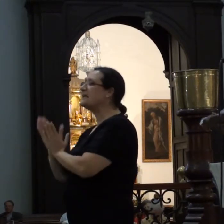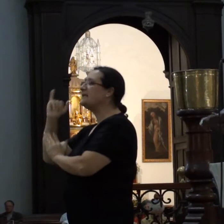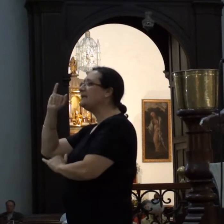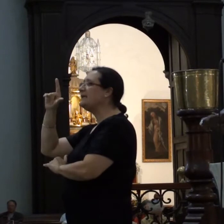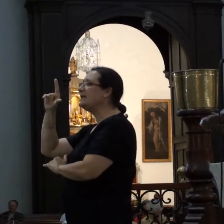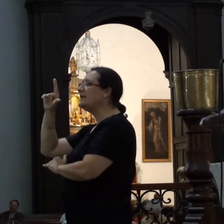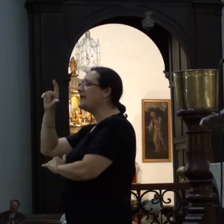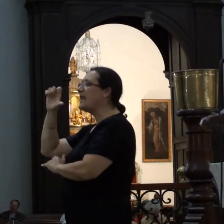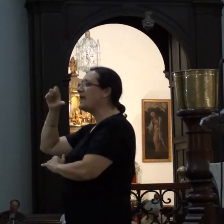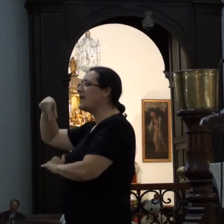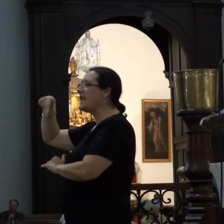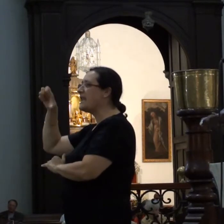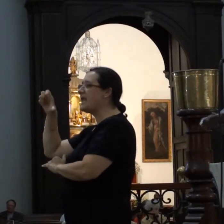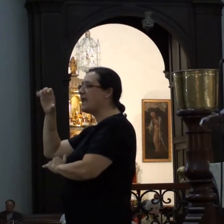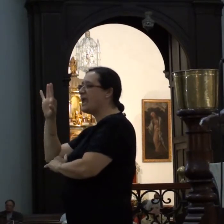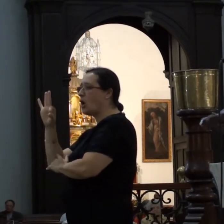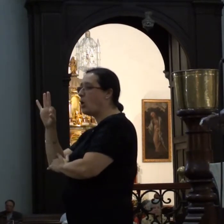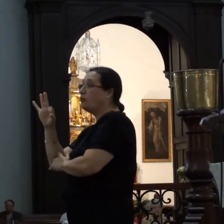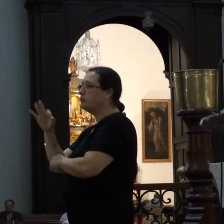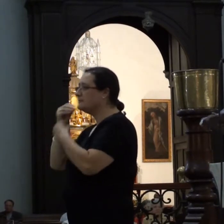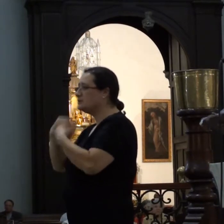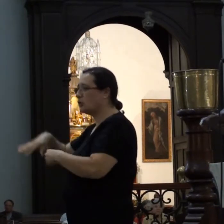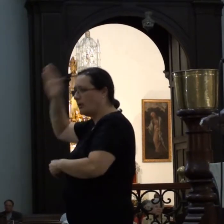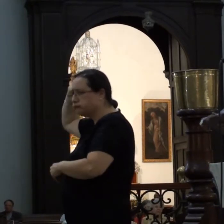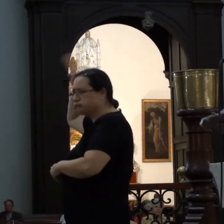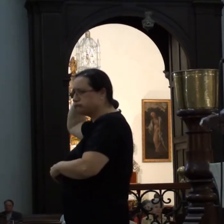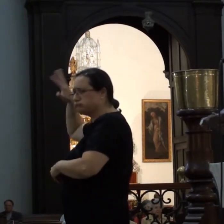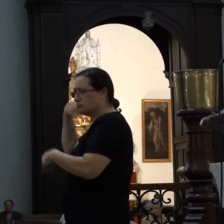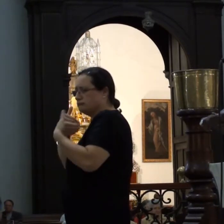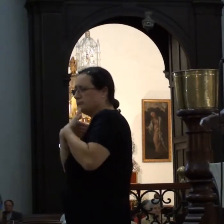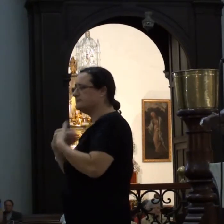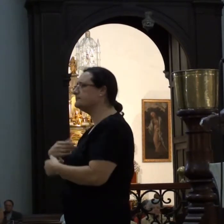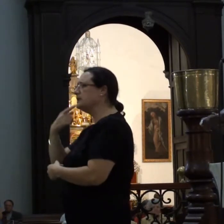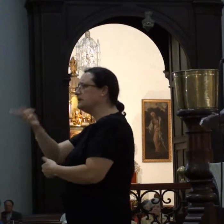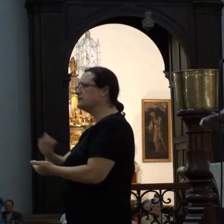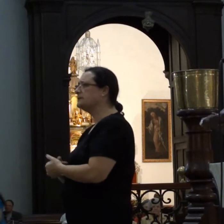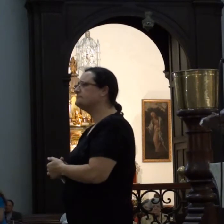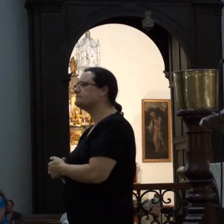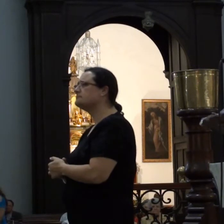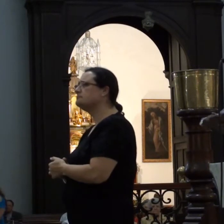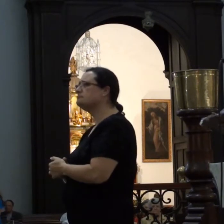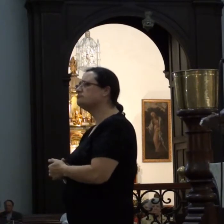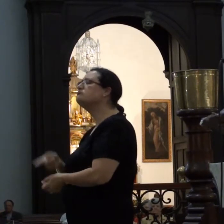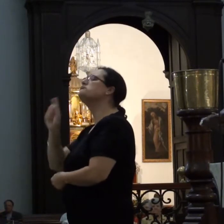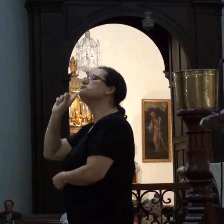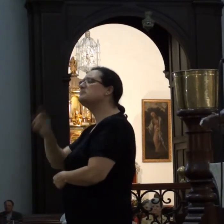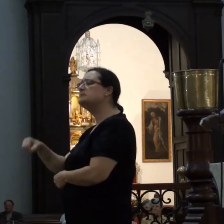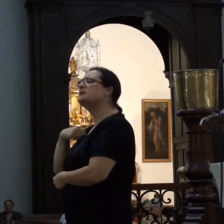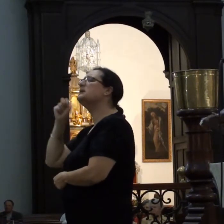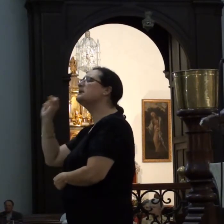uno de esos padres a los que he hecho alusión ahora mismo y nos dirá en efecto